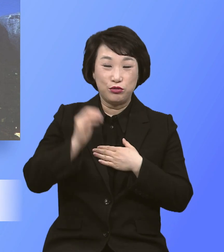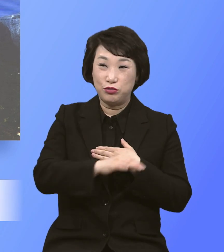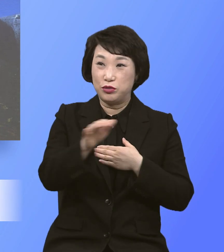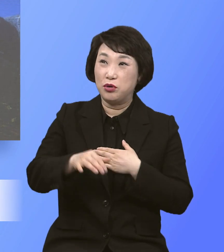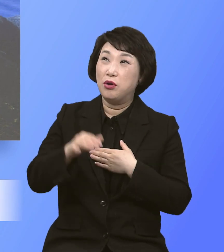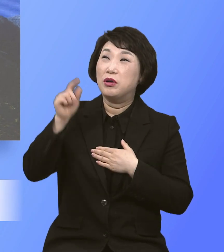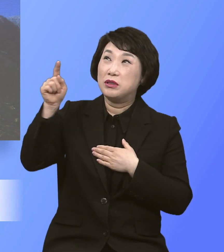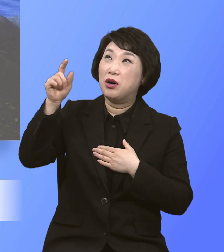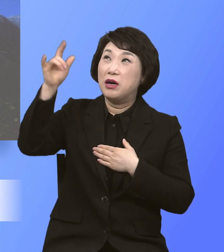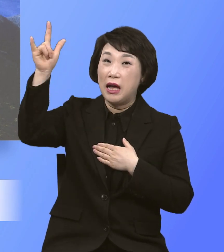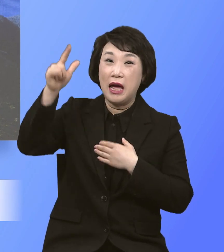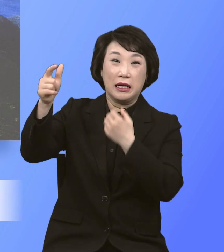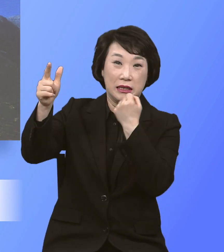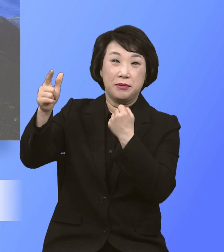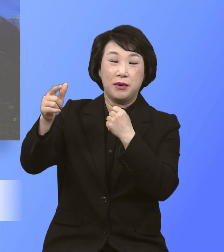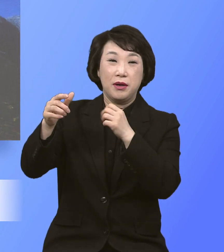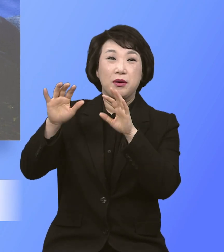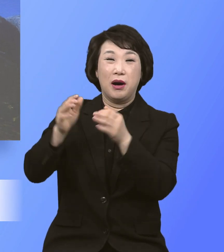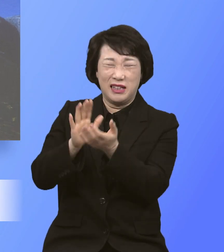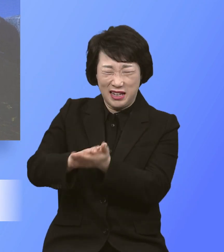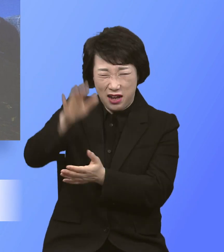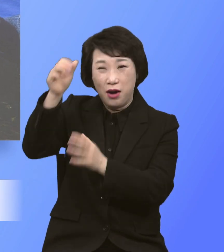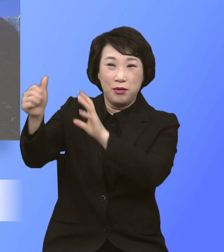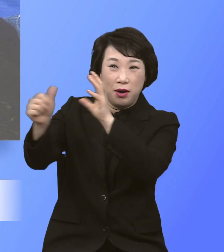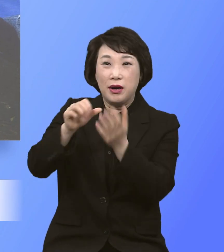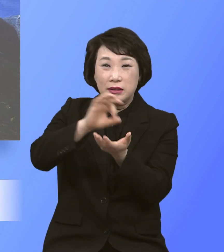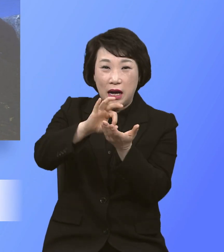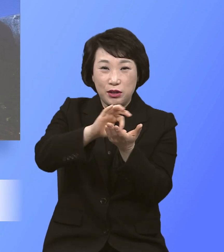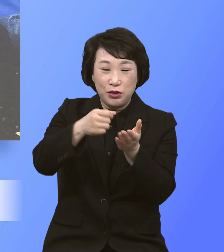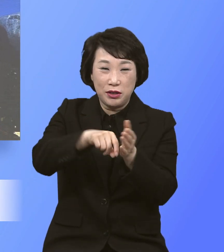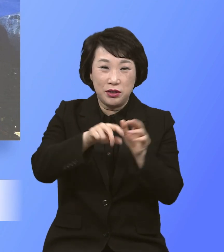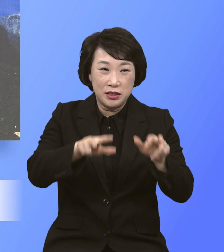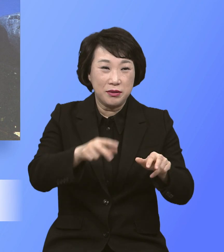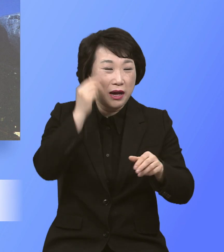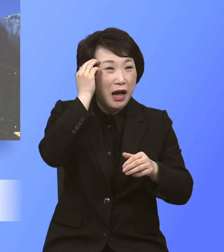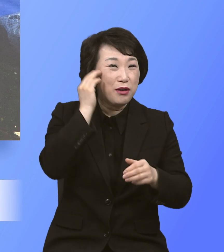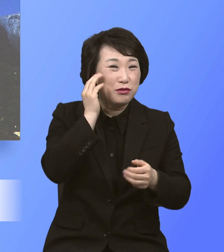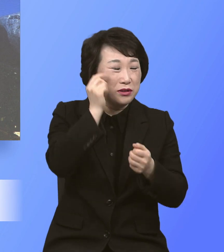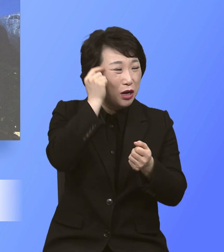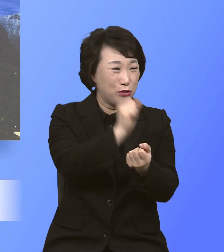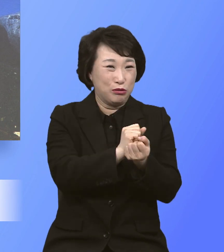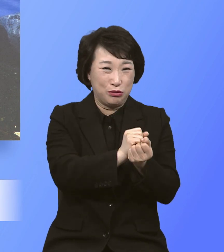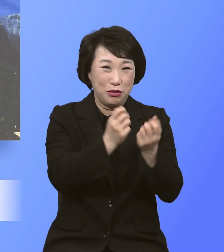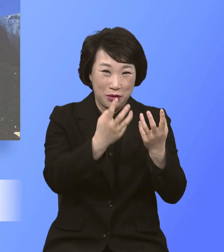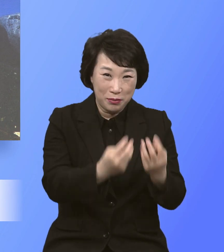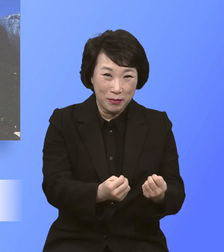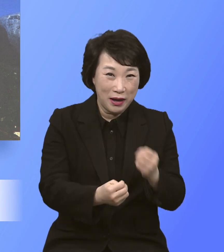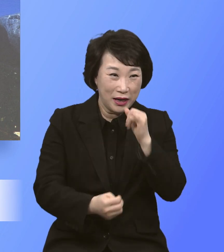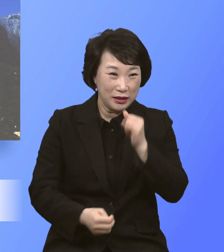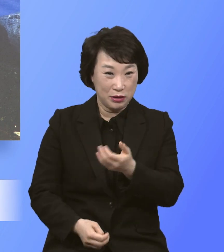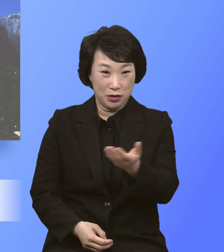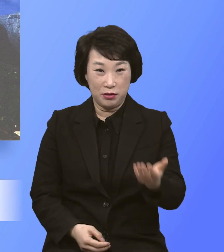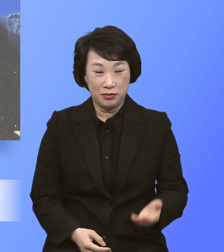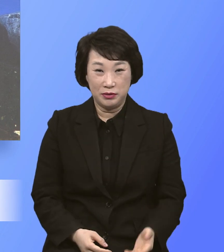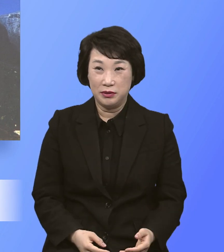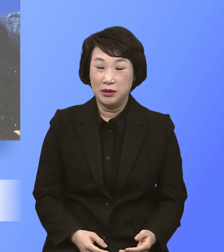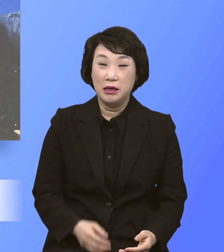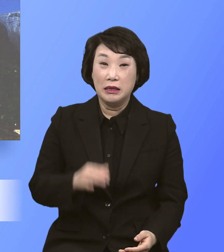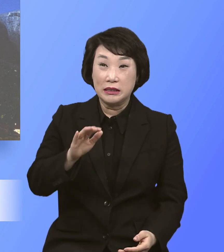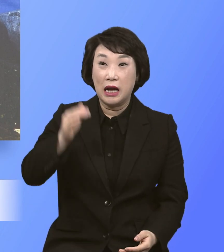에너지를 사용하기 위해서 지금 열심히 연구하고 있는데, 태양